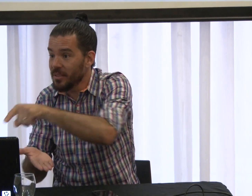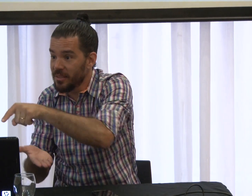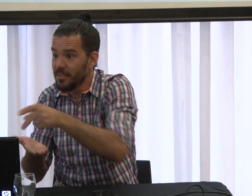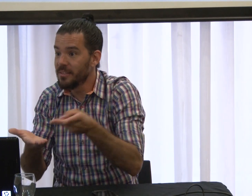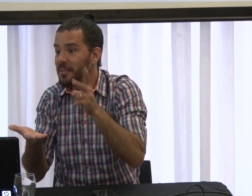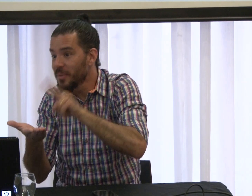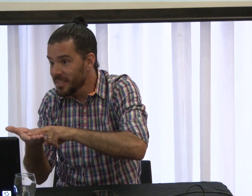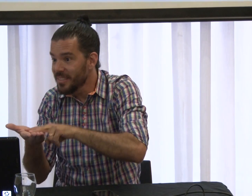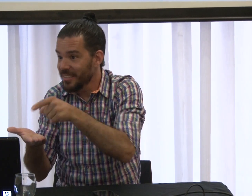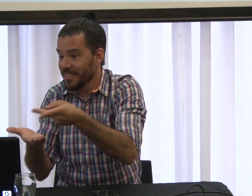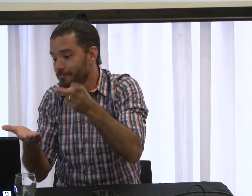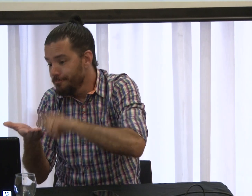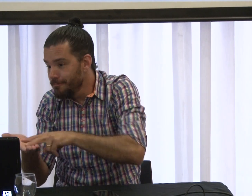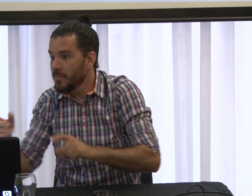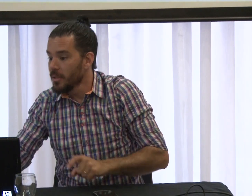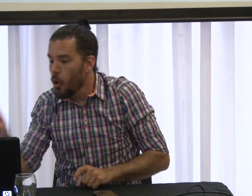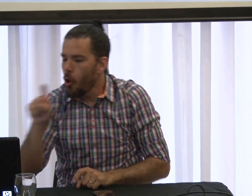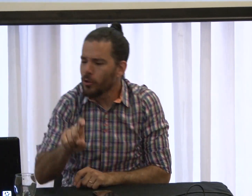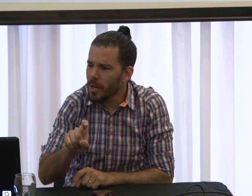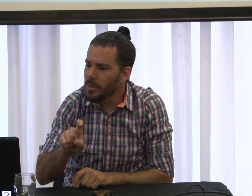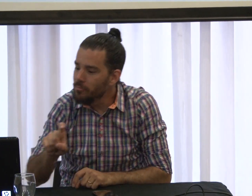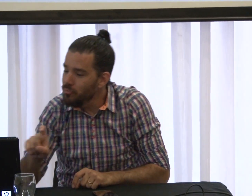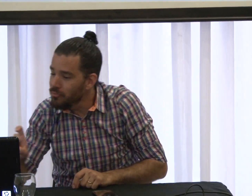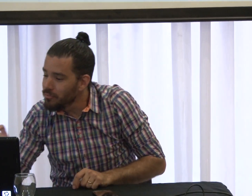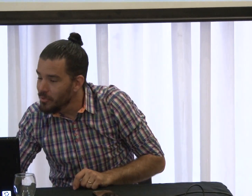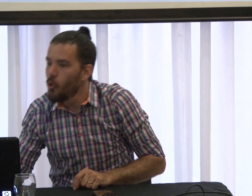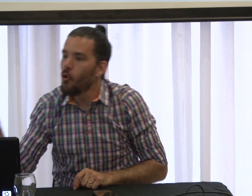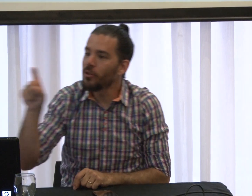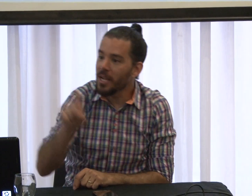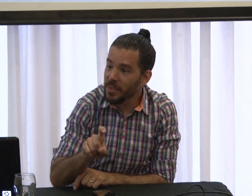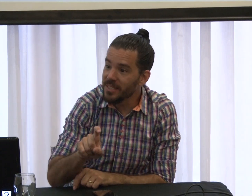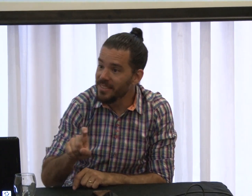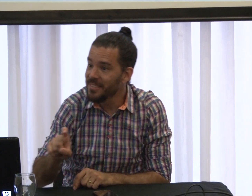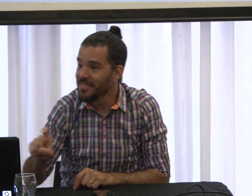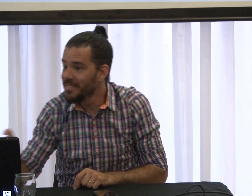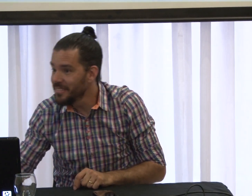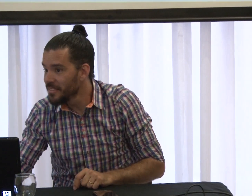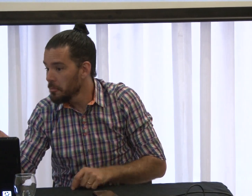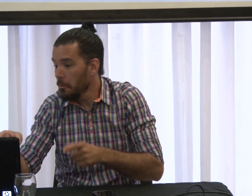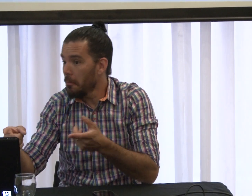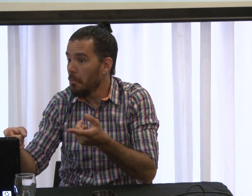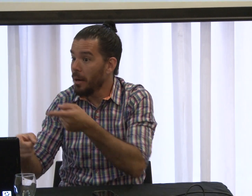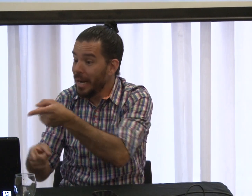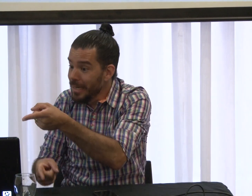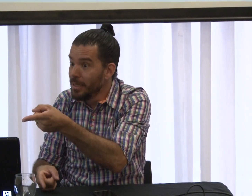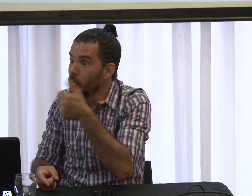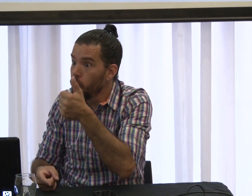no permite que la información llegue. Entonces yo lo que hago, me gusta mucho hacer, es tomar la información de algún lado